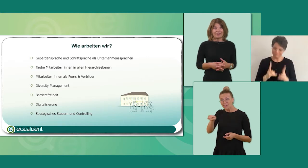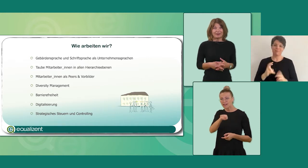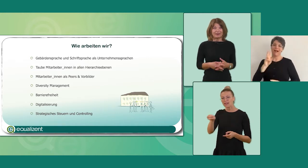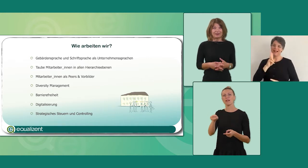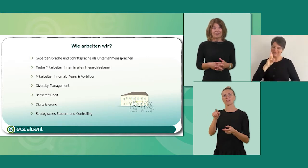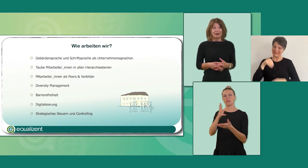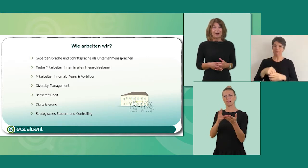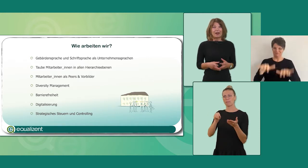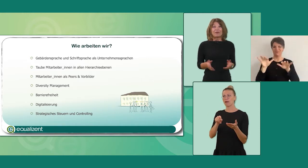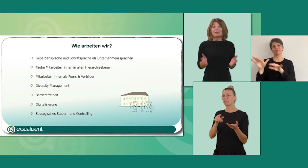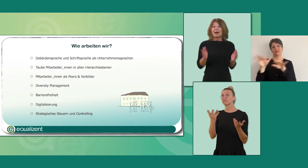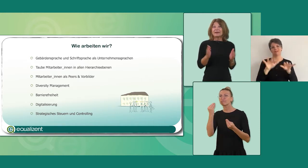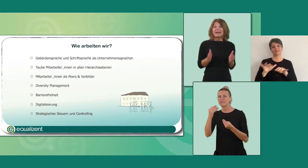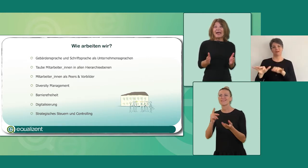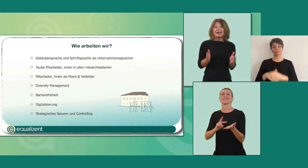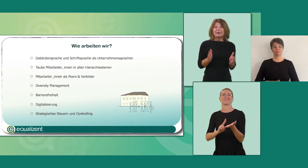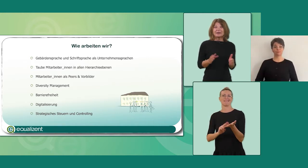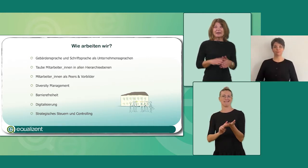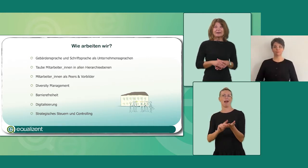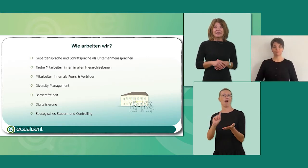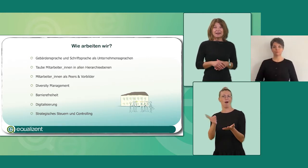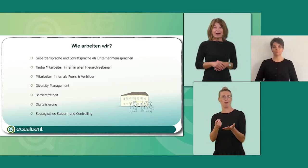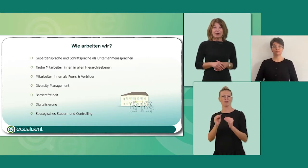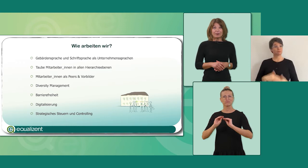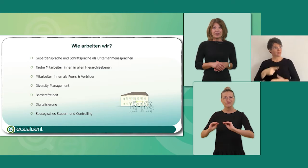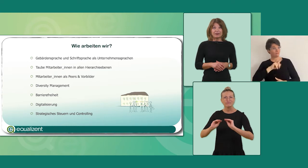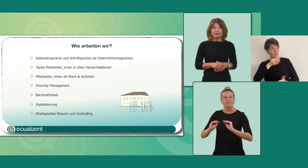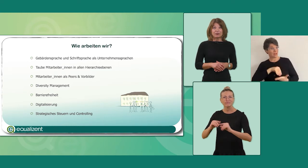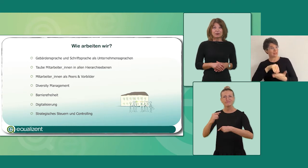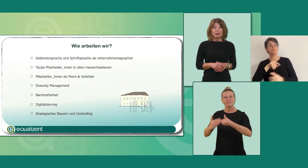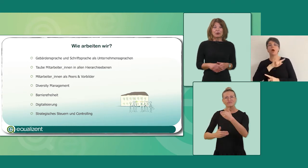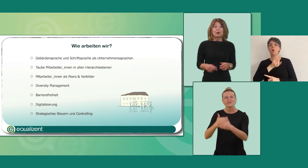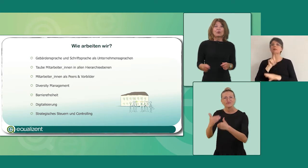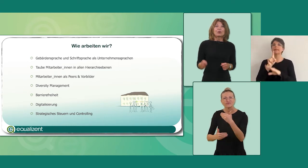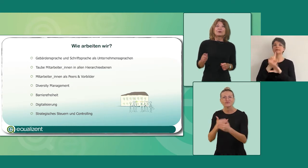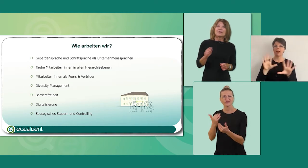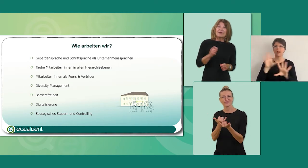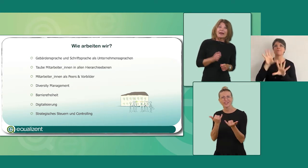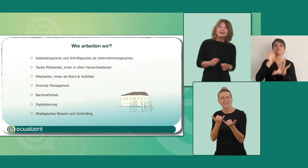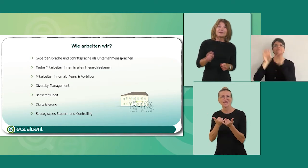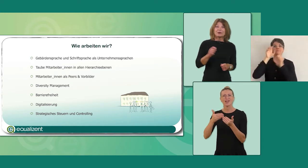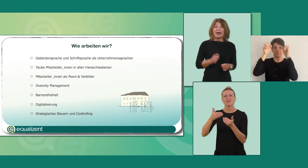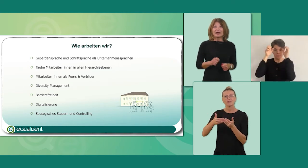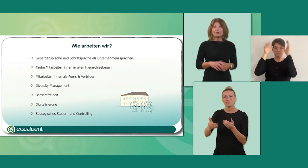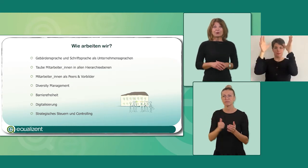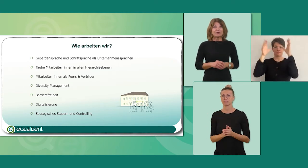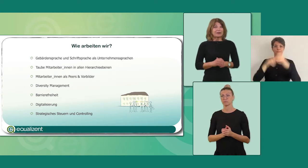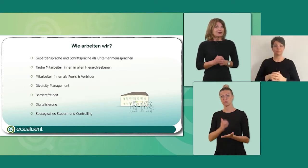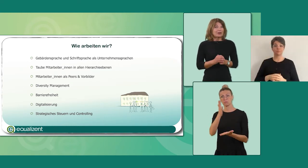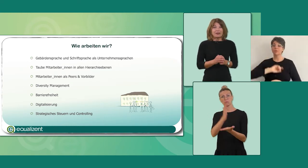gelebter Alltag. Wir machen Teilnehmende digital kompetent. Unsere Maßnahmen und